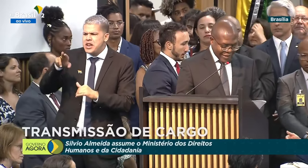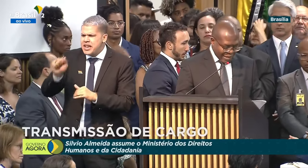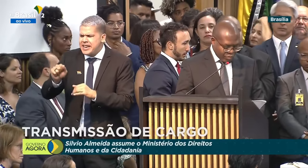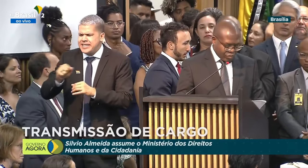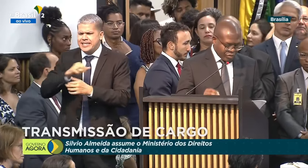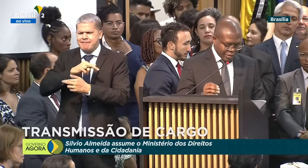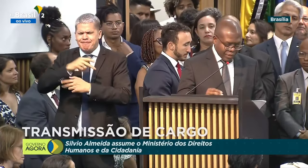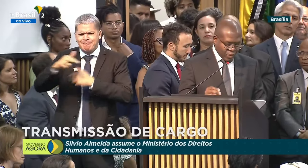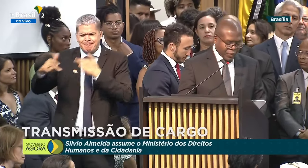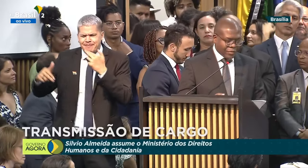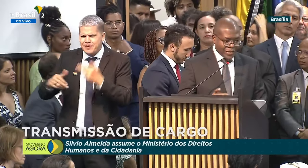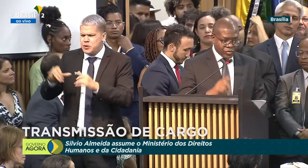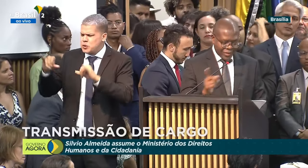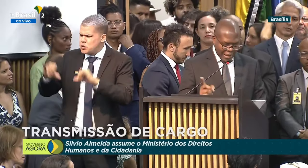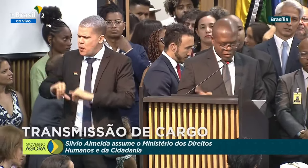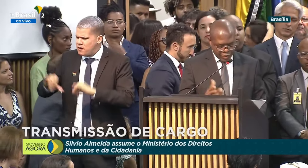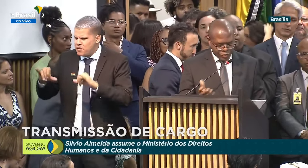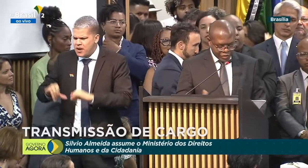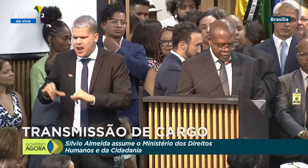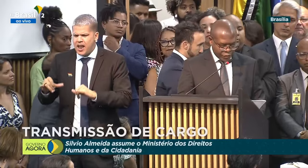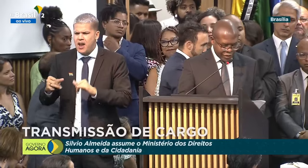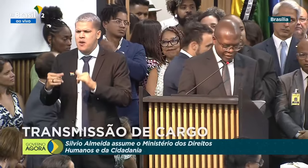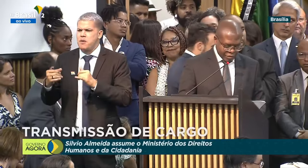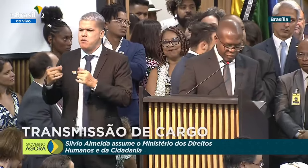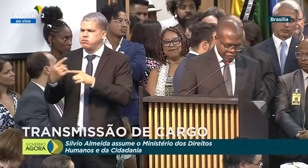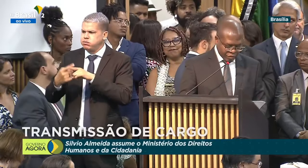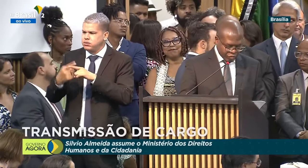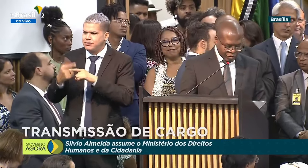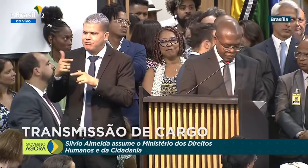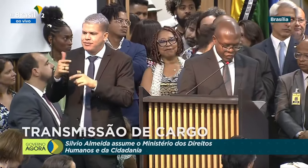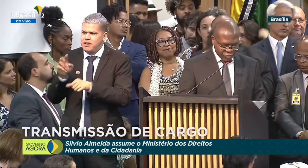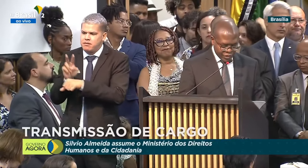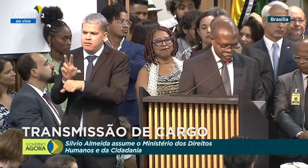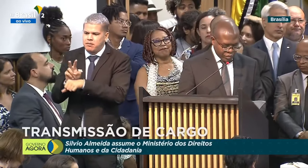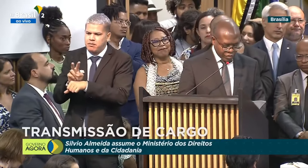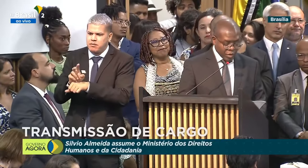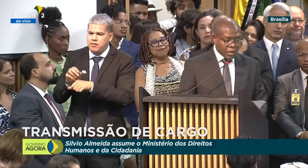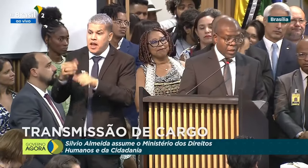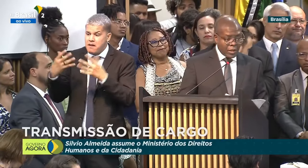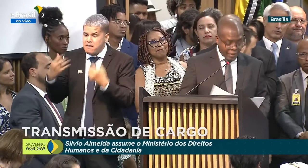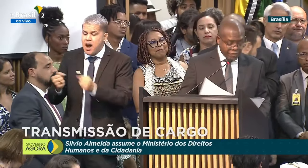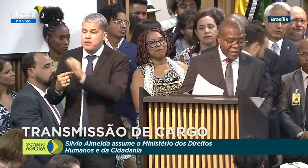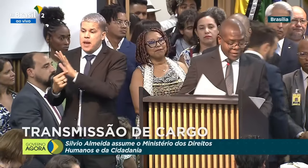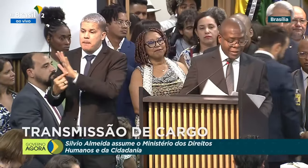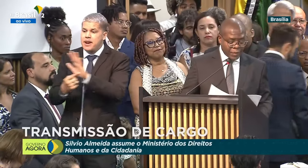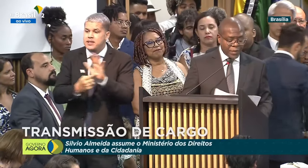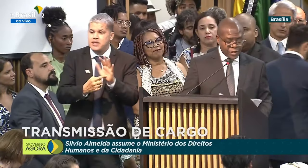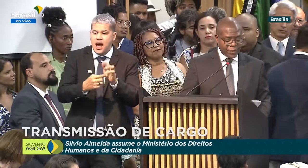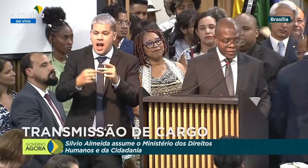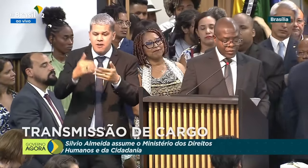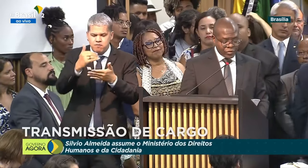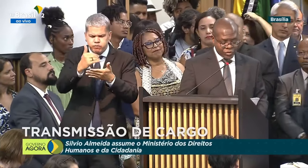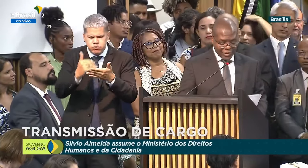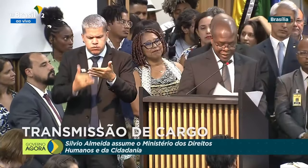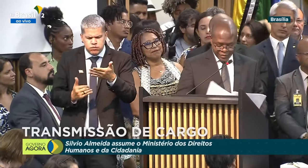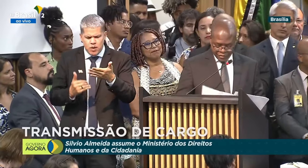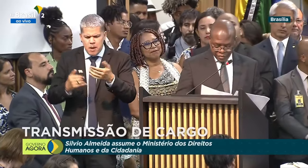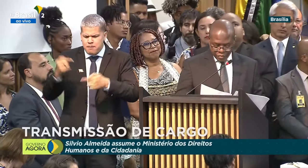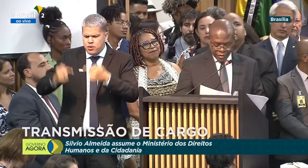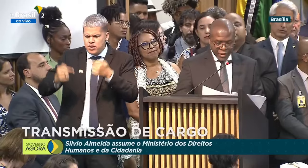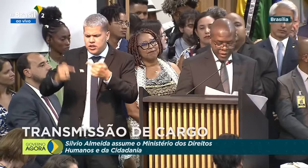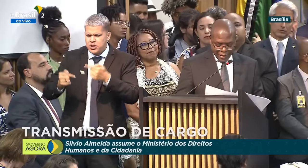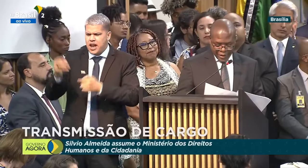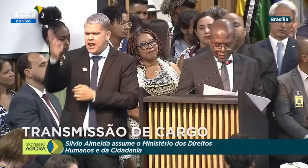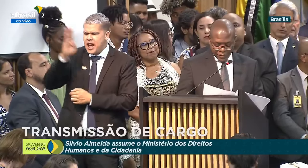apresentaremos também um plano nacional né Como já disse proteção de Defensores de defensores Direitos Humanos que vai ter uma participação da sociedade